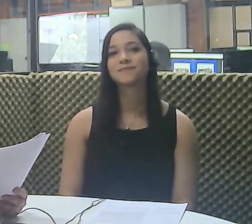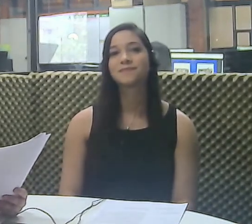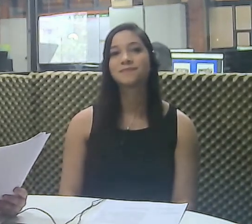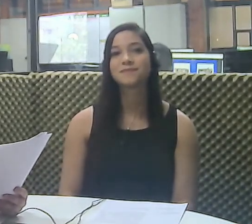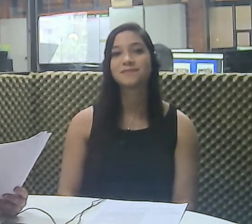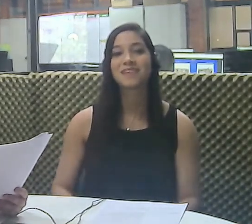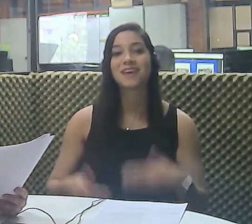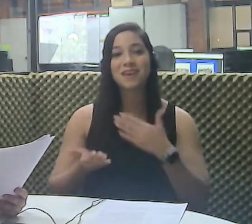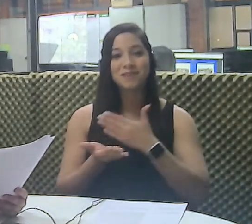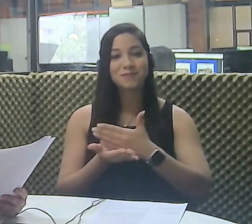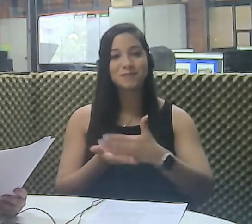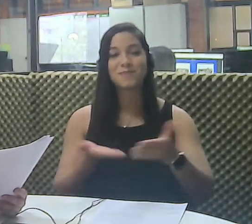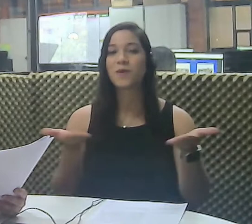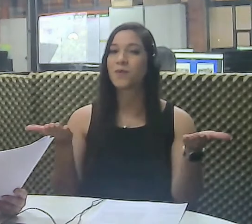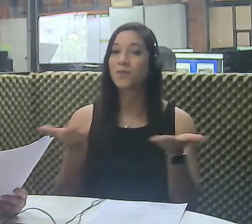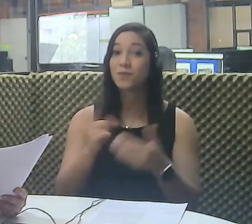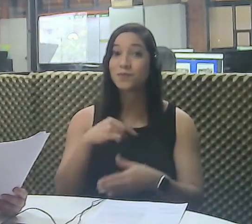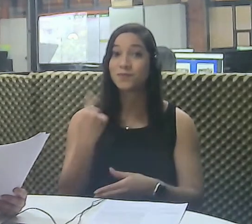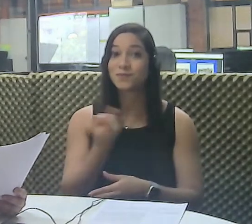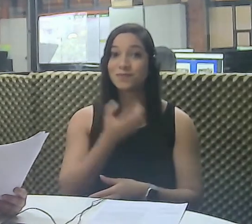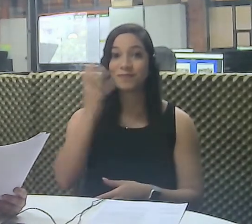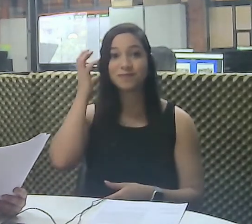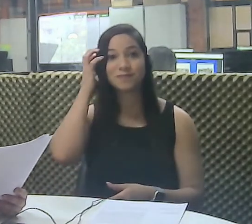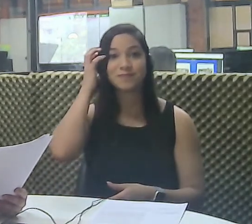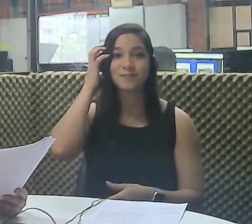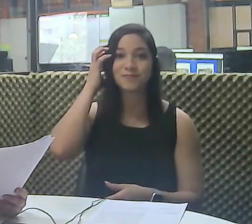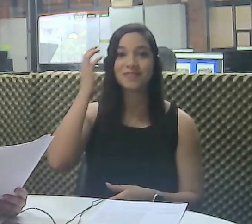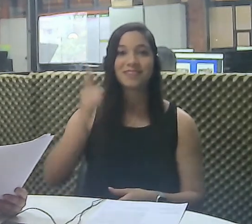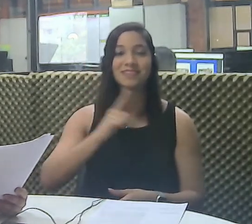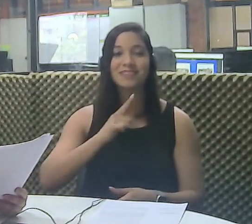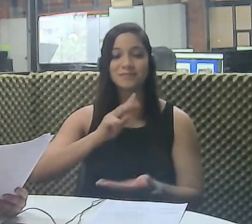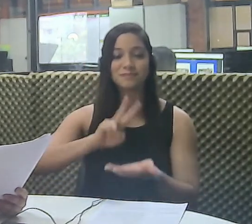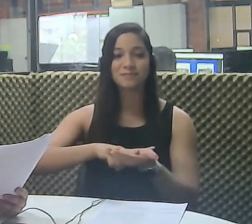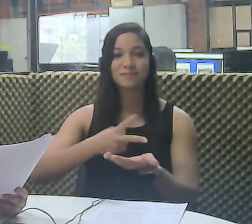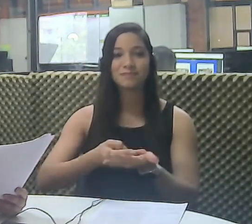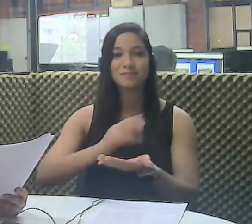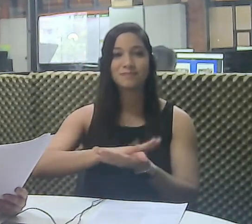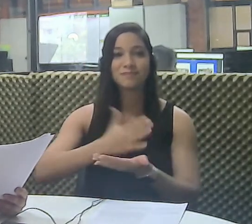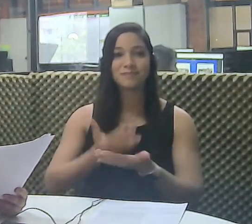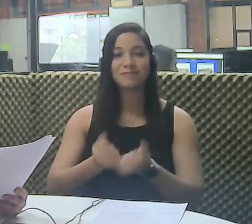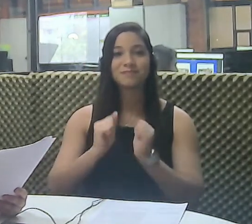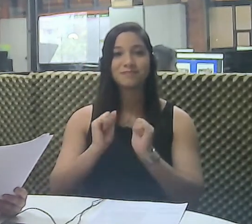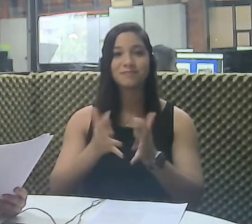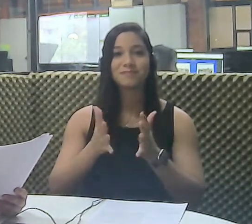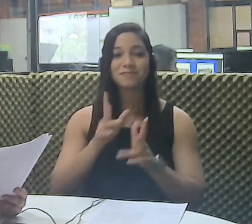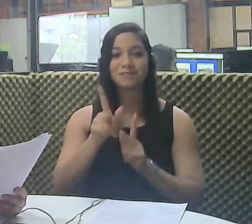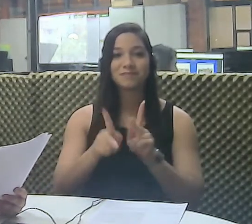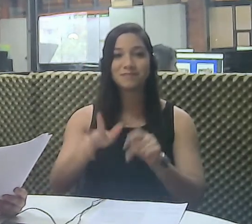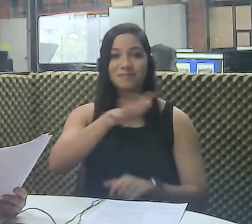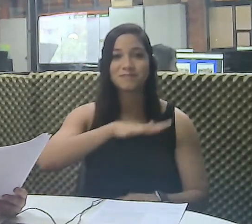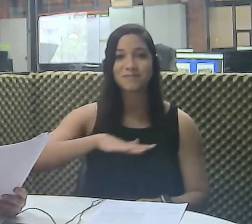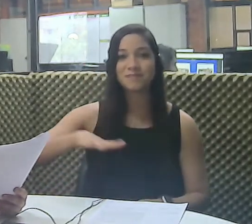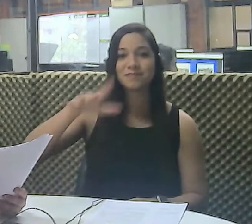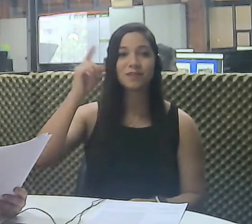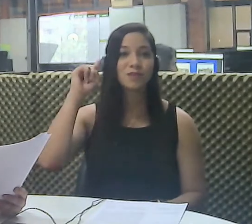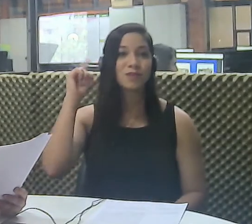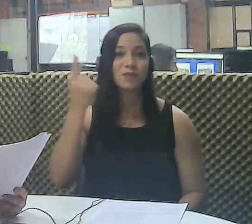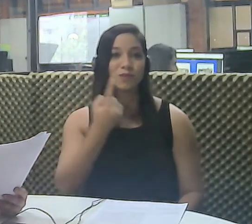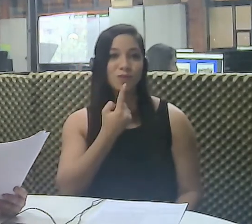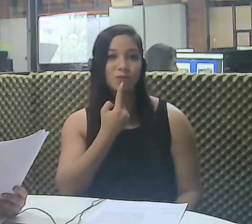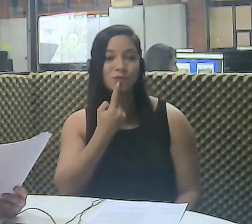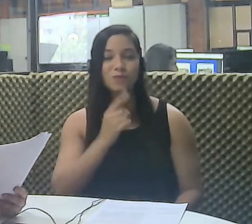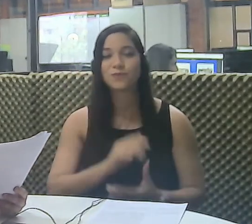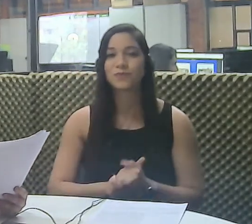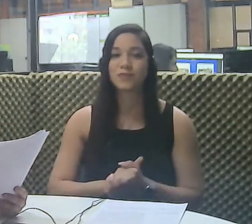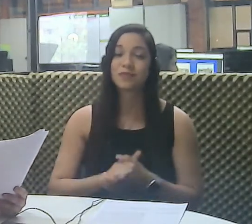que a partir de hoje nosso programa conta com a tradução de sinais para o público com deficiência auditiva